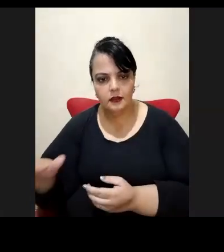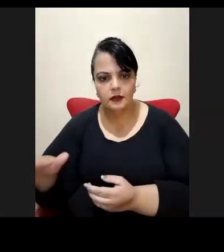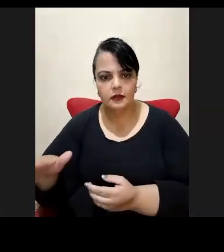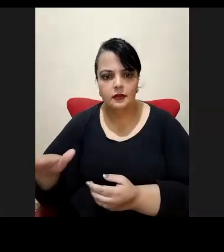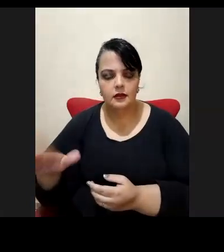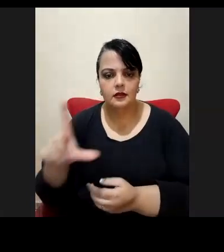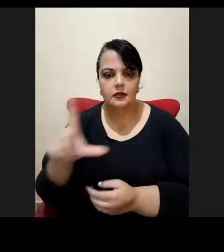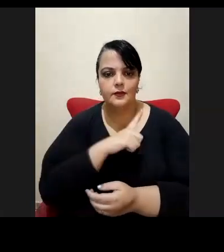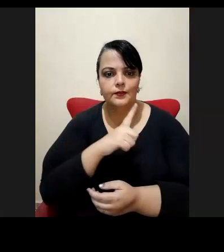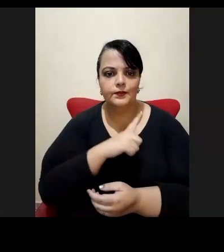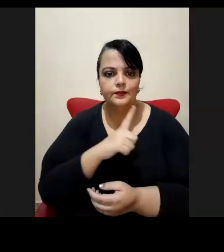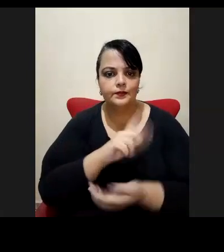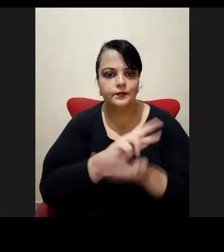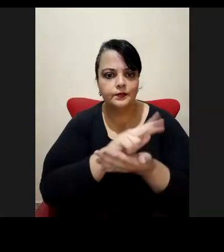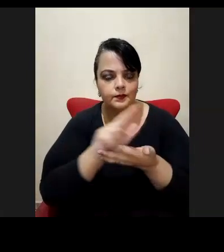tomando algumas